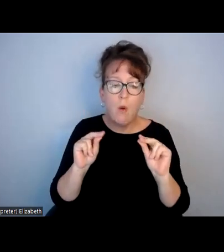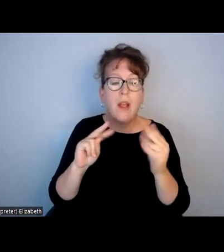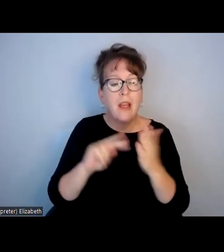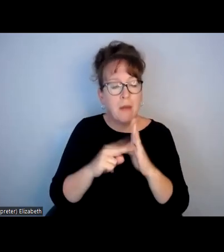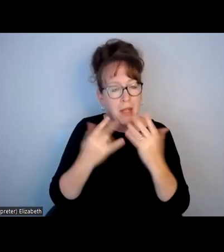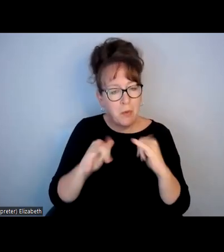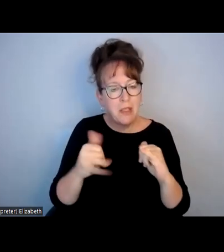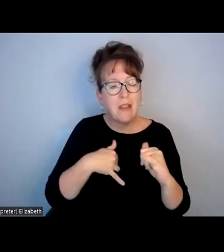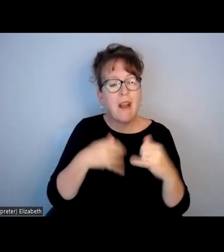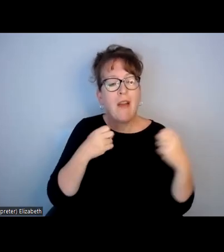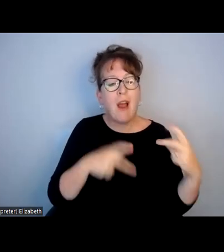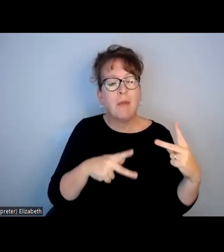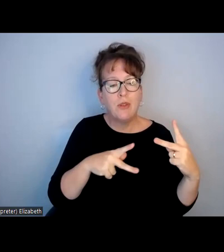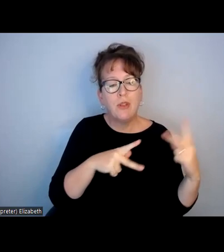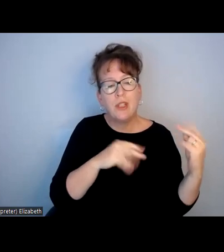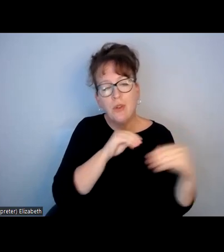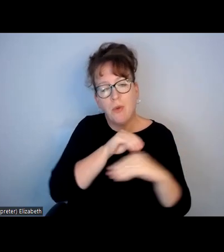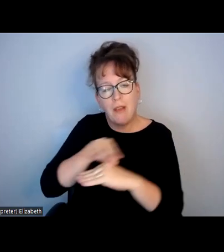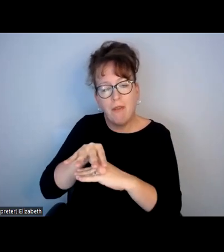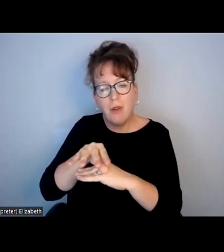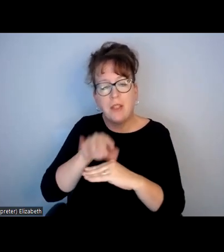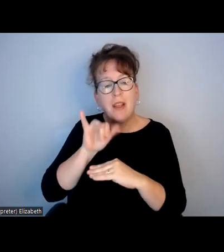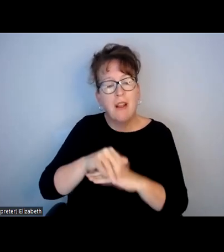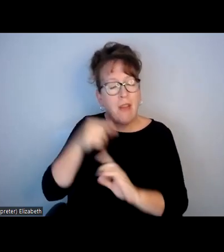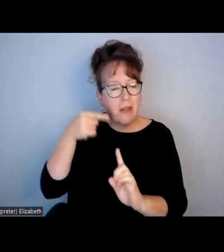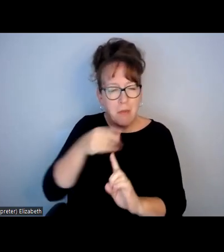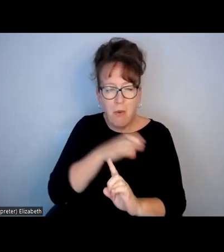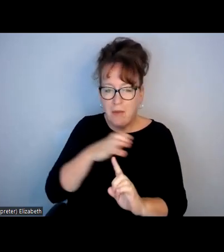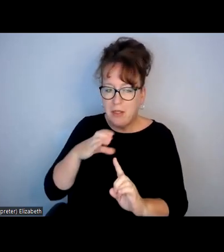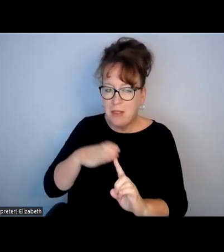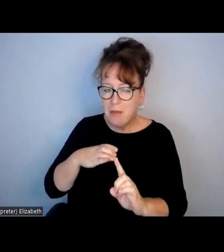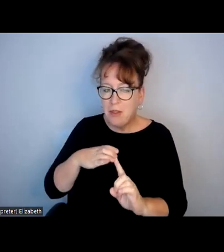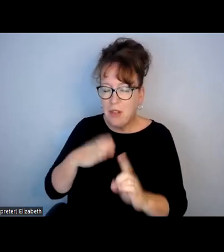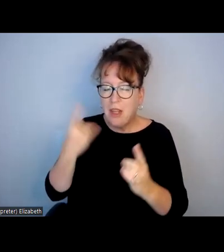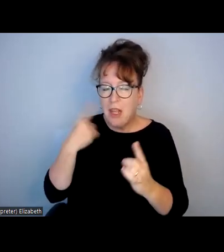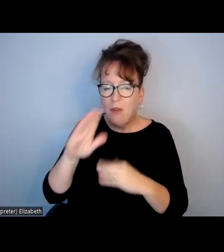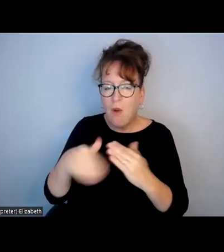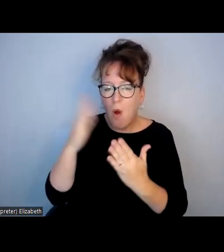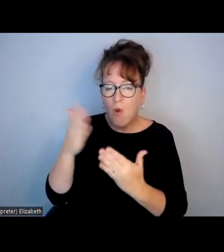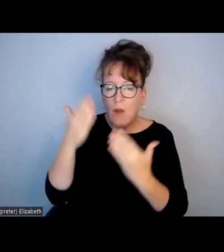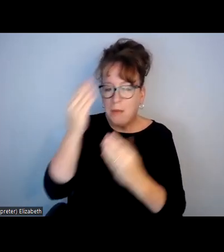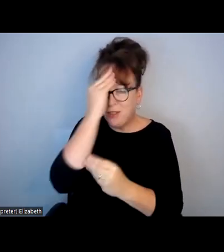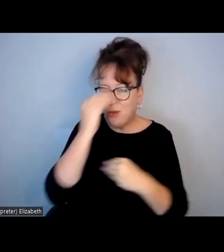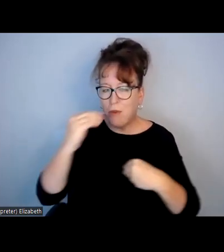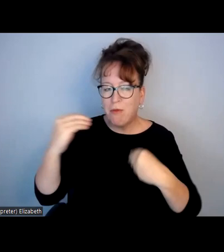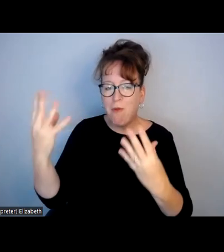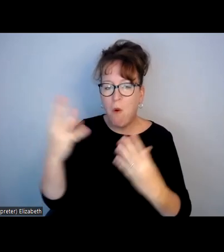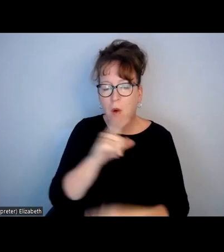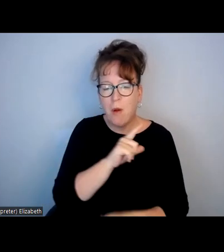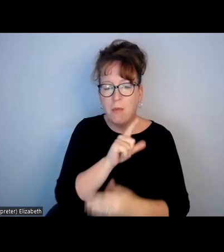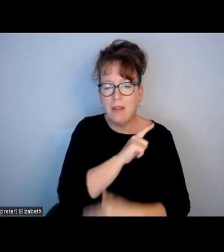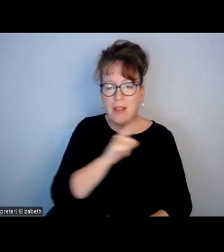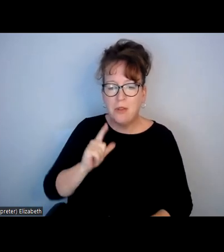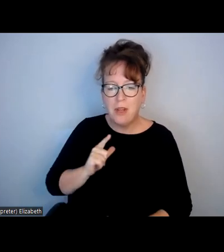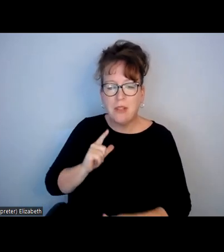decir que aunque lo vean eso no quiere decir que el proceso se haya comenzado es pero se va a esperar a